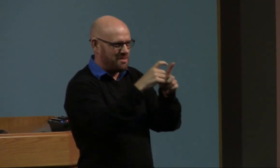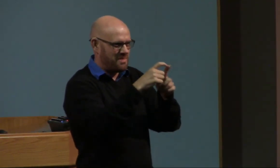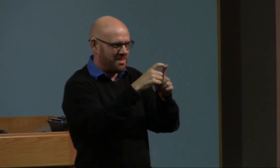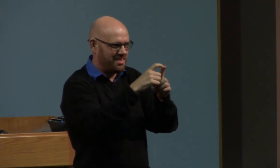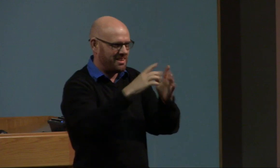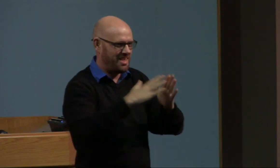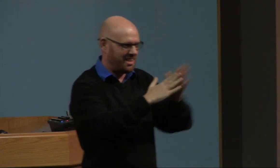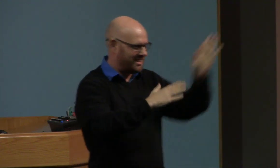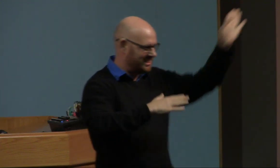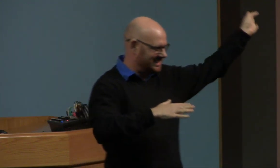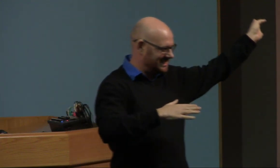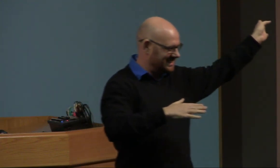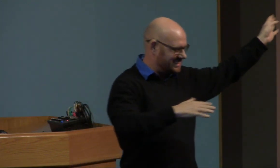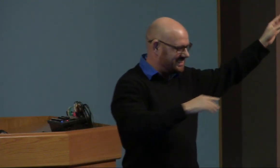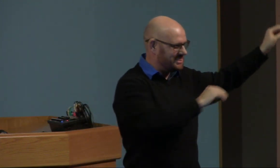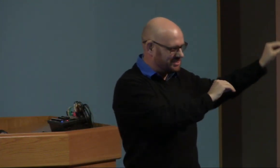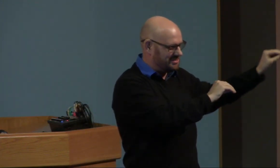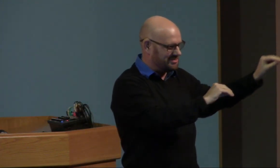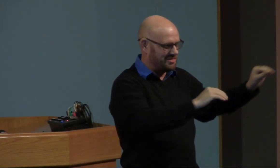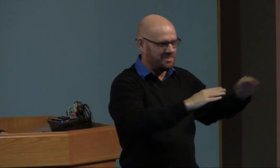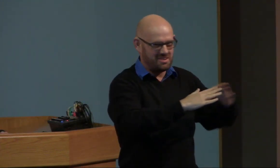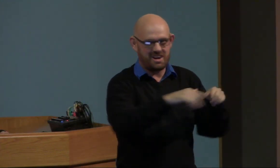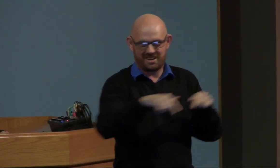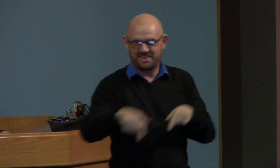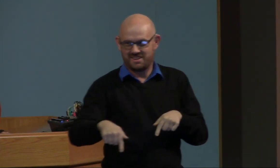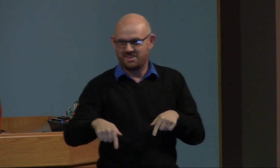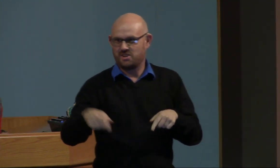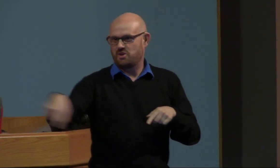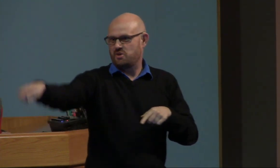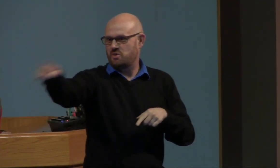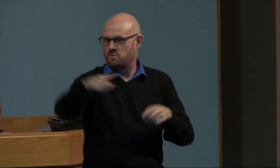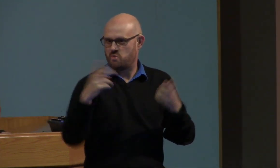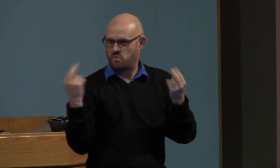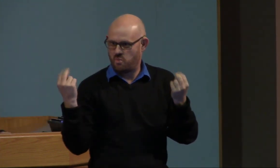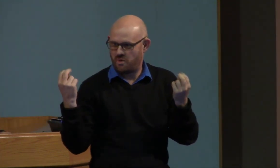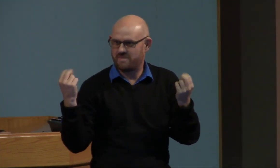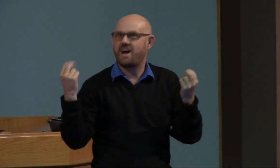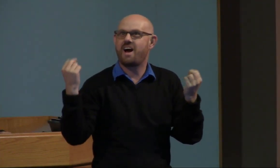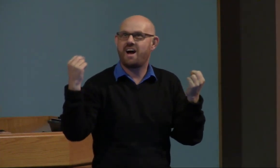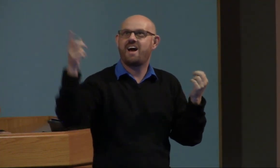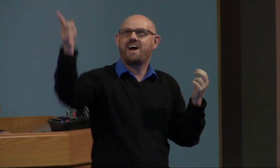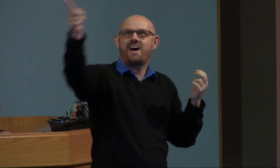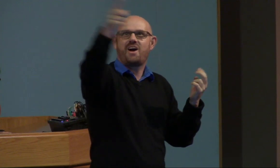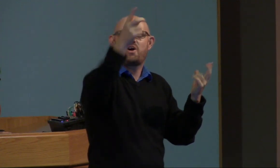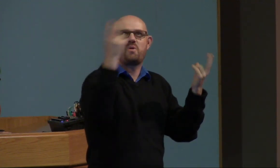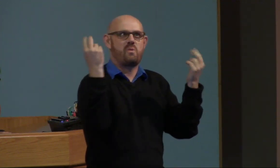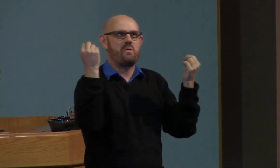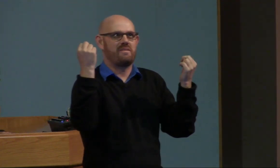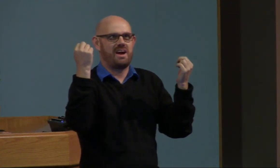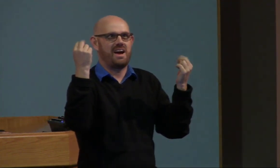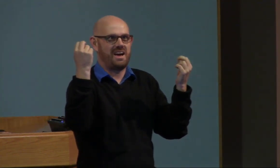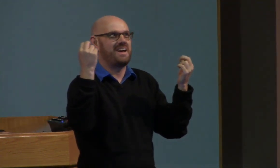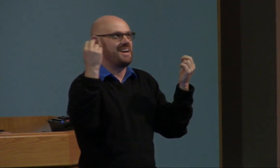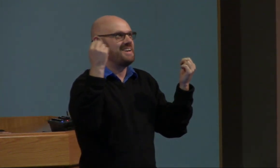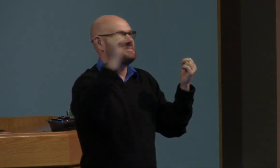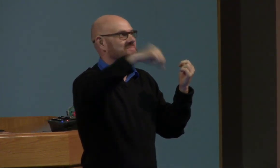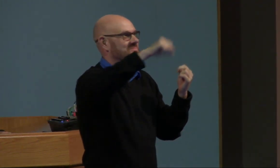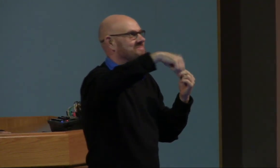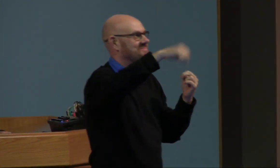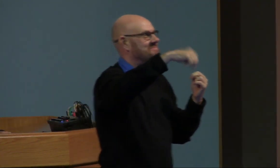1980s, Stelabad skool, tot nou toe, en julle is nuut, en julle is ook nuut hier in die gemeente.